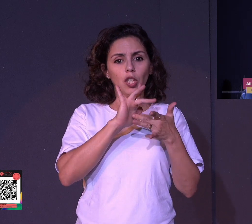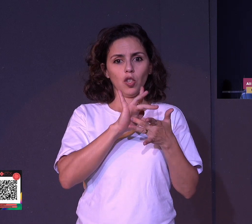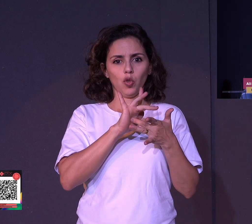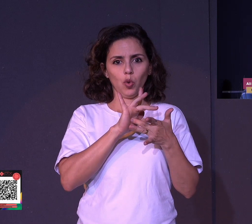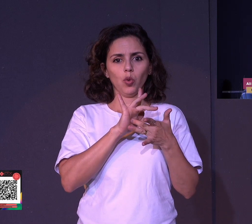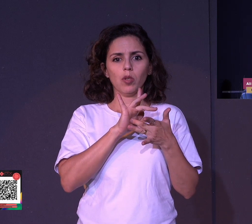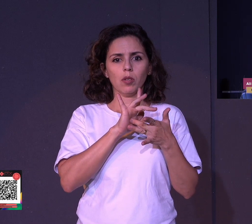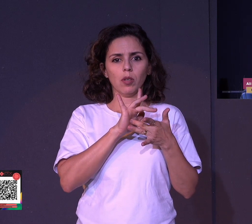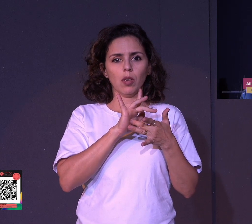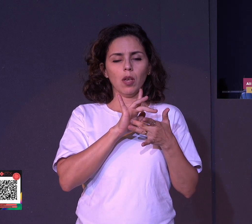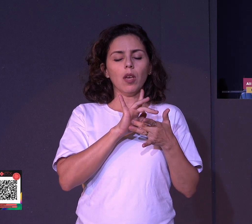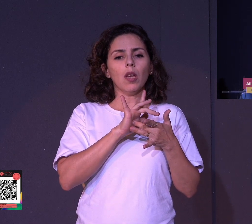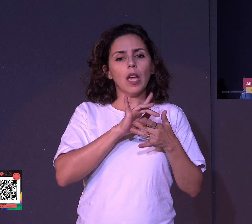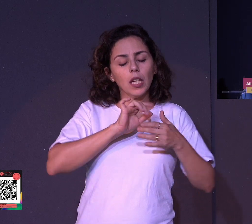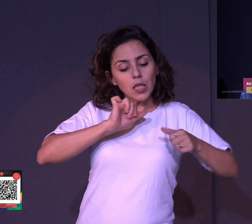metamorfose.